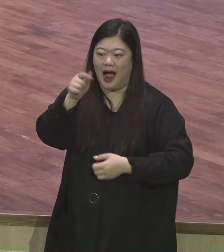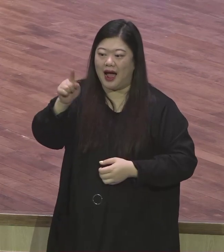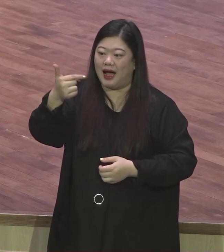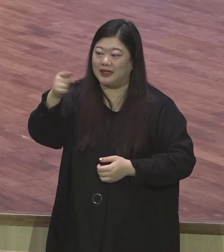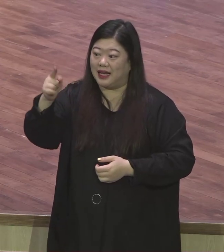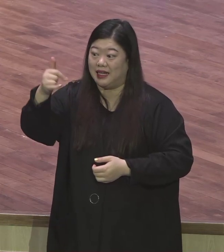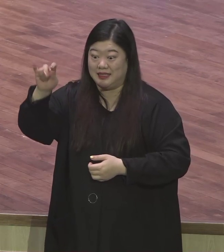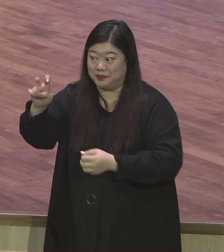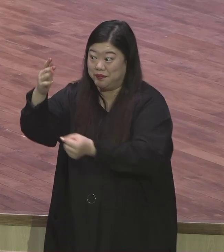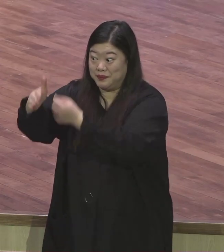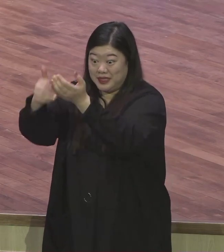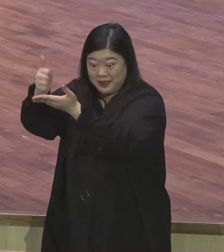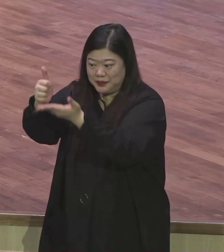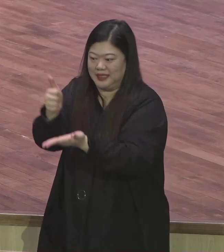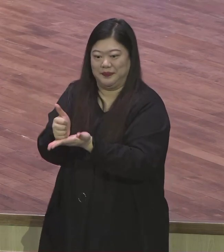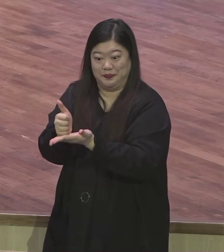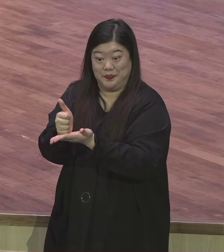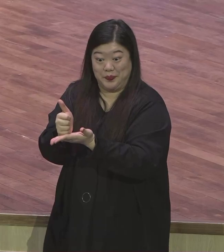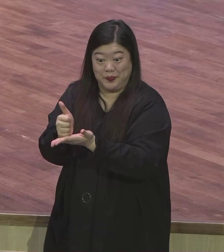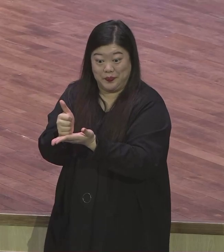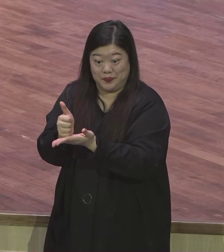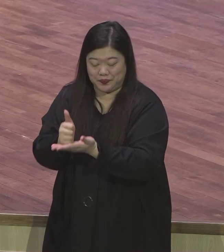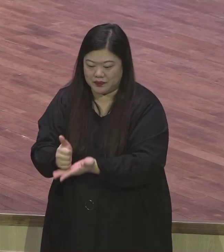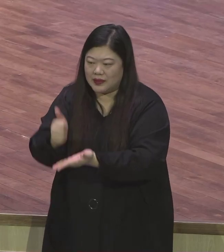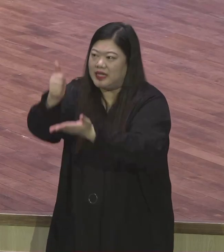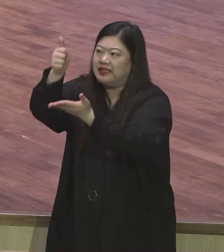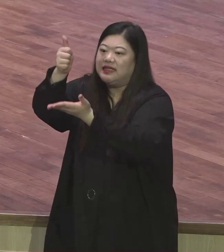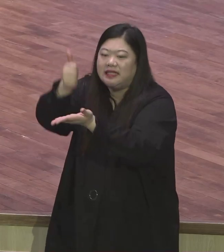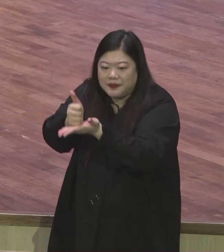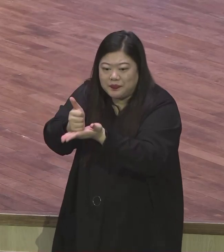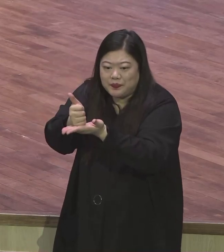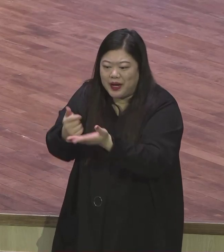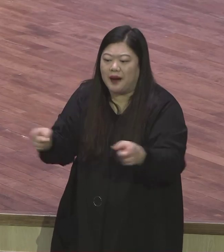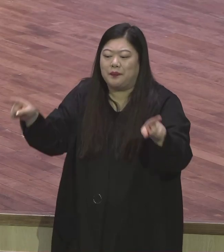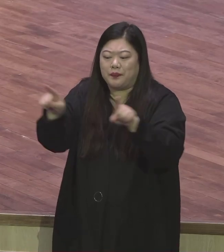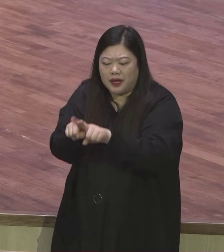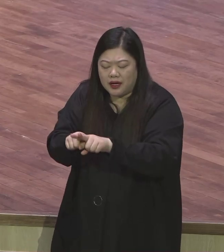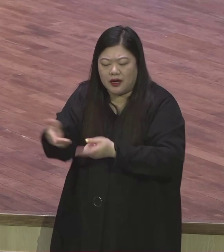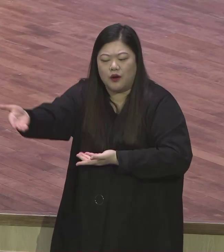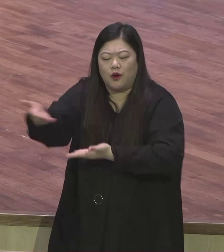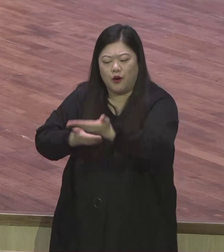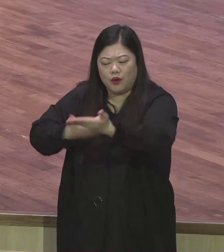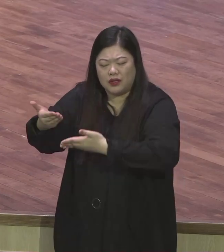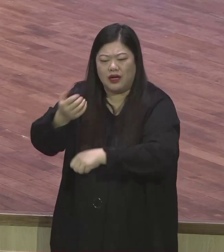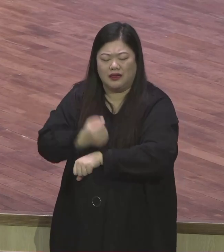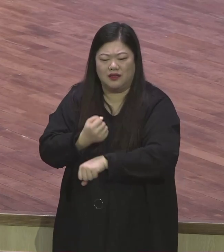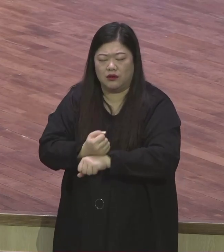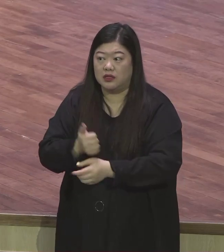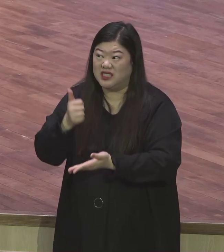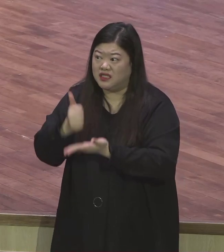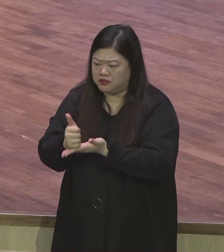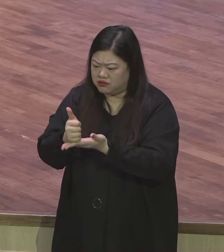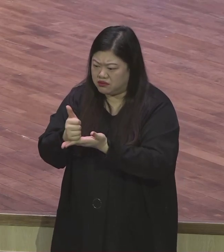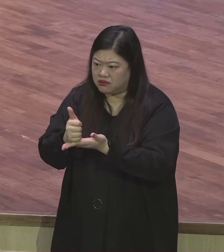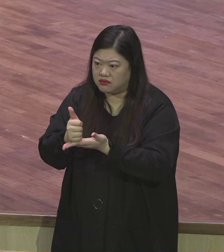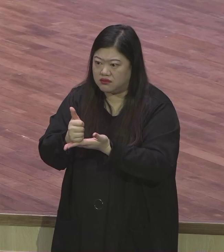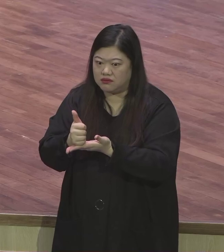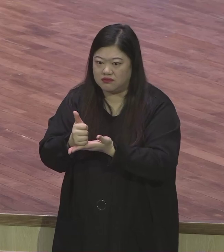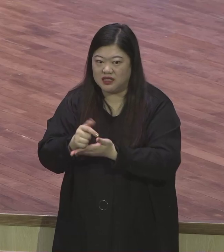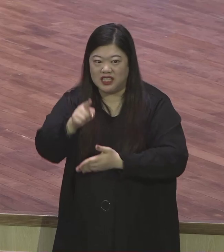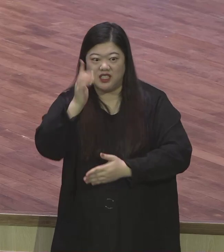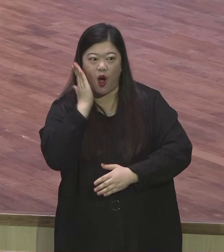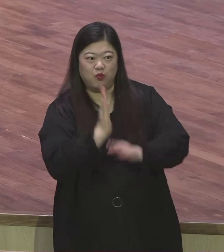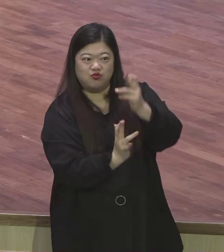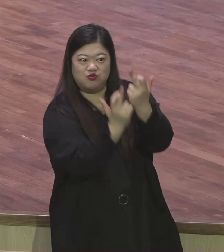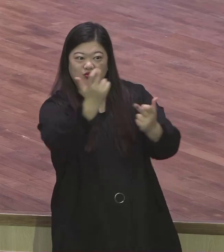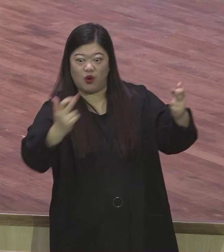님과 함께 풍성한 교제를 가지면 됩니다. 뭐 님과 함께 그러니까 어떤 가수가 부는 저 푸는 초원이가 아닙니다.